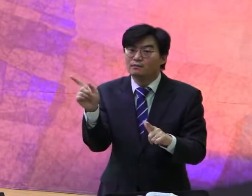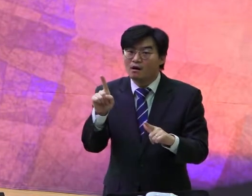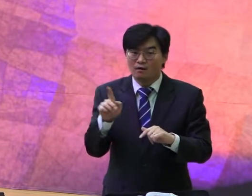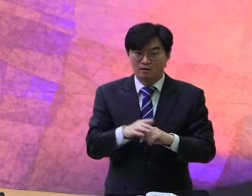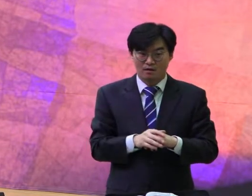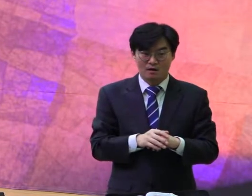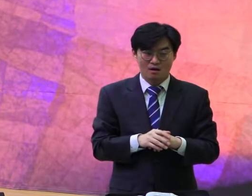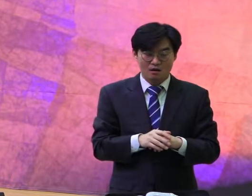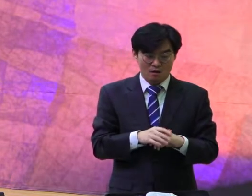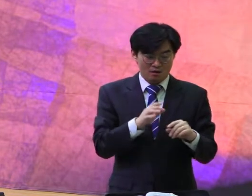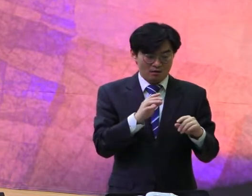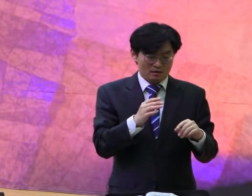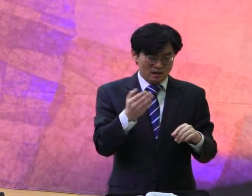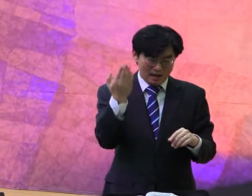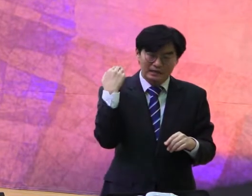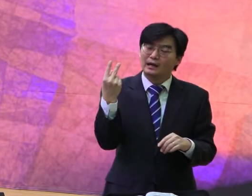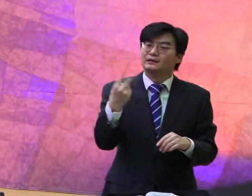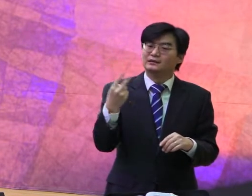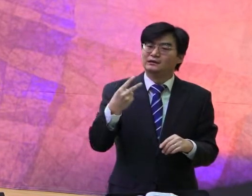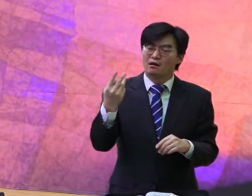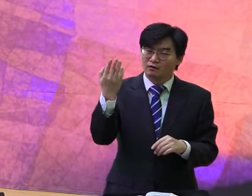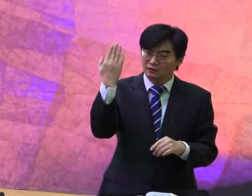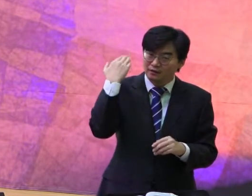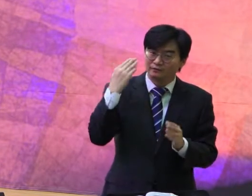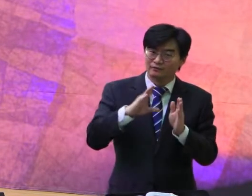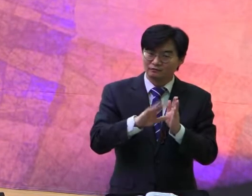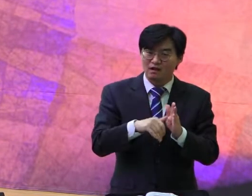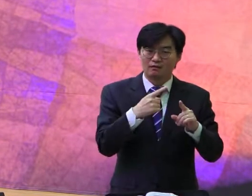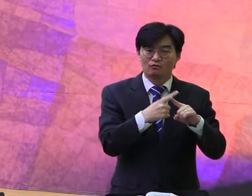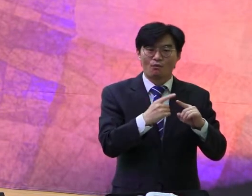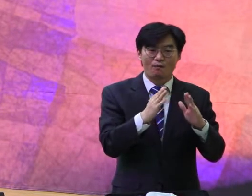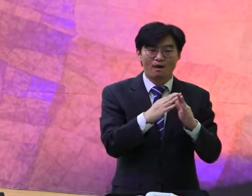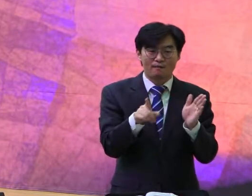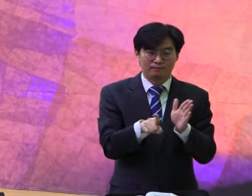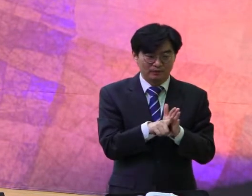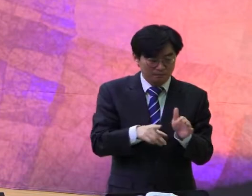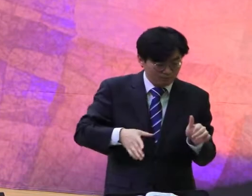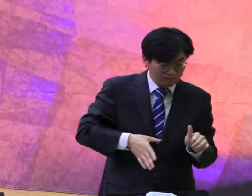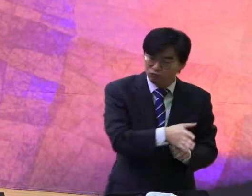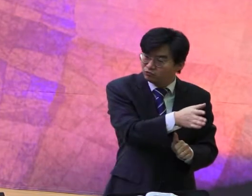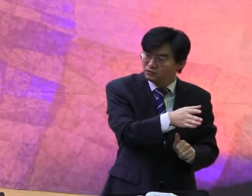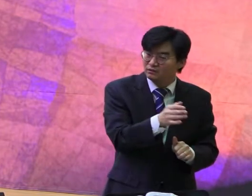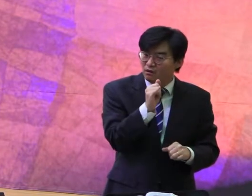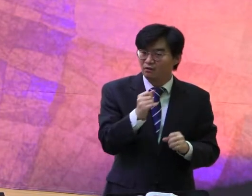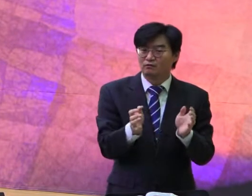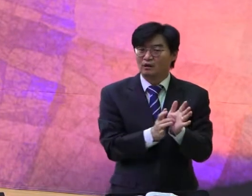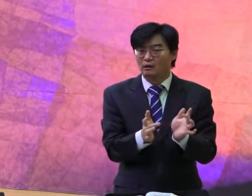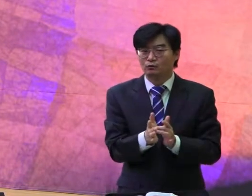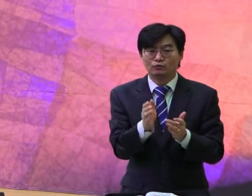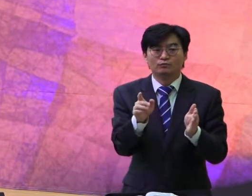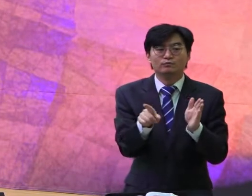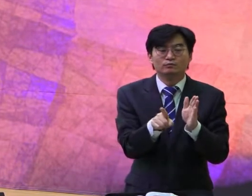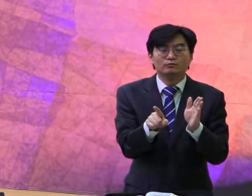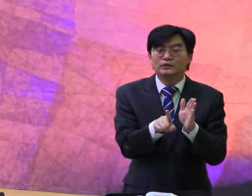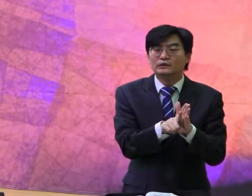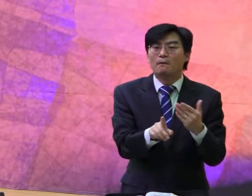박해를 피해서 공동묘지로 숨어 들어갔습니다. 예수를 믿었기 때문에 자신의 집도